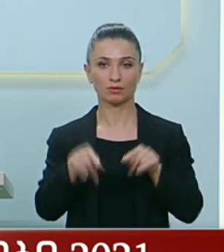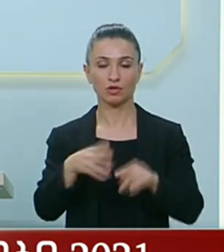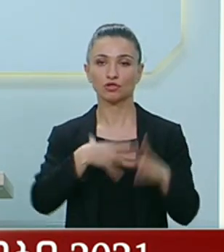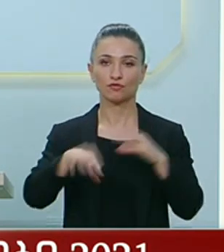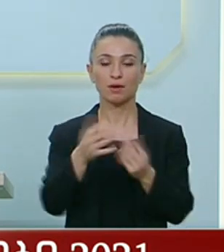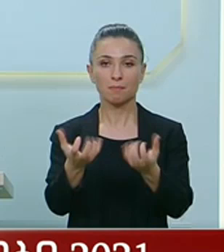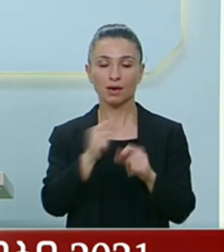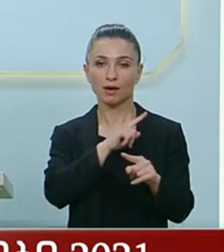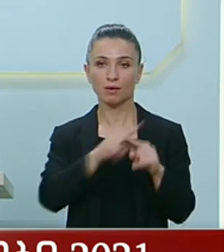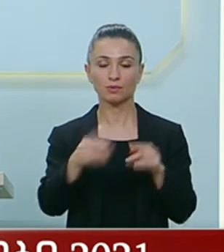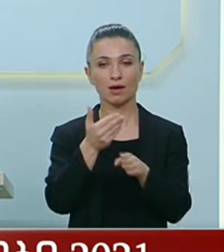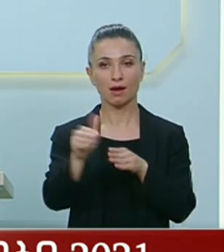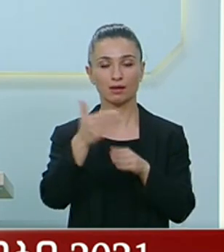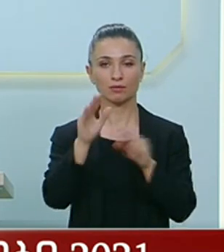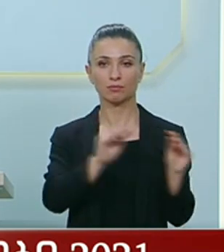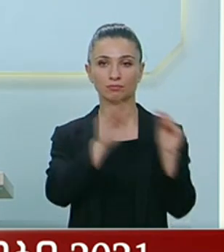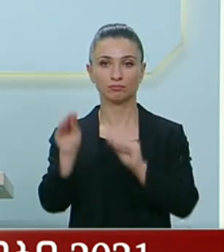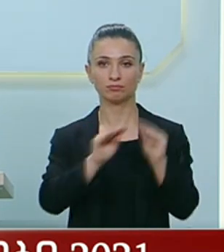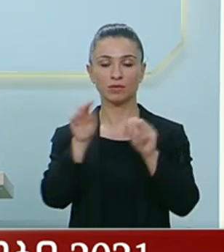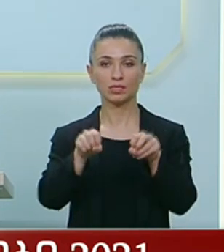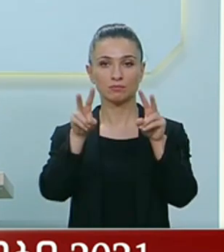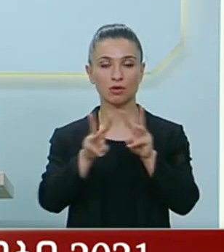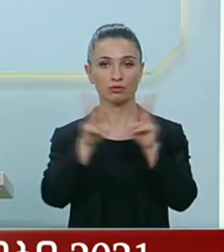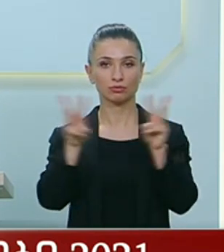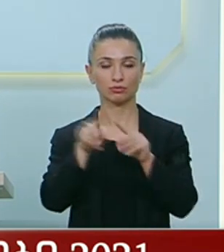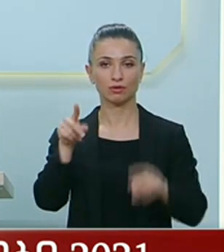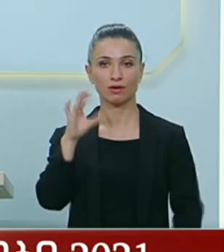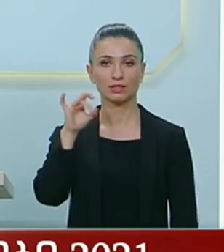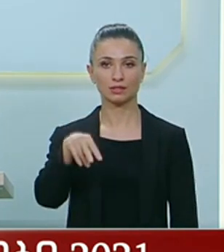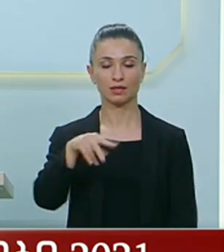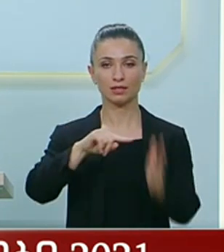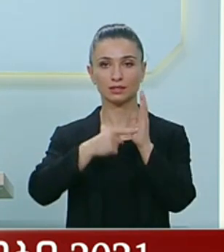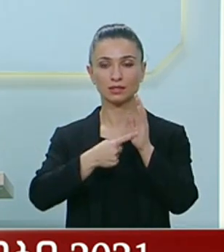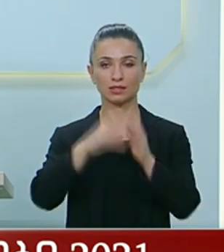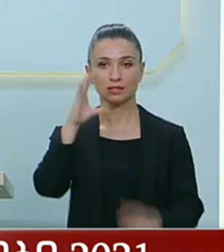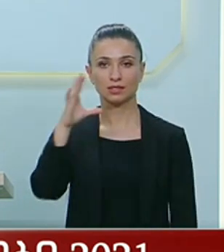ჩვენ მიღებისთანავე ეტაპობრივად ავტვირთავთ სპეციალურ ვებგვერდზე